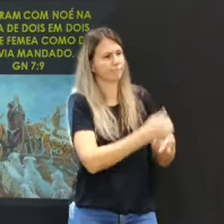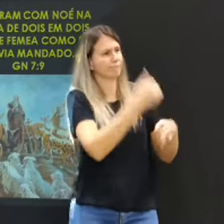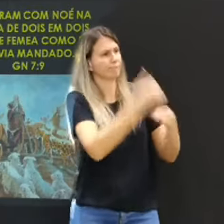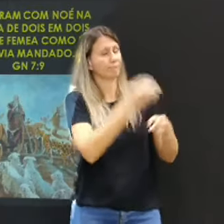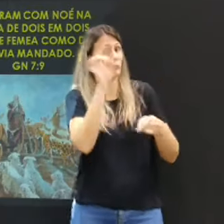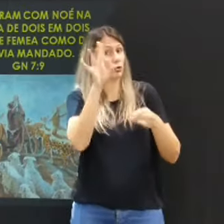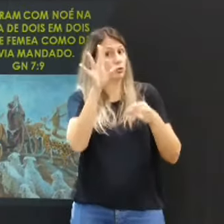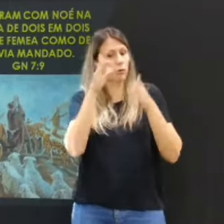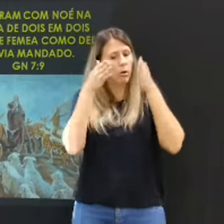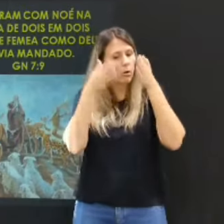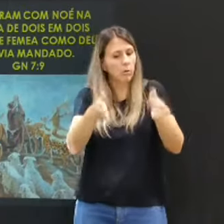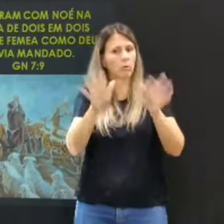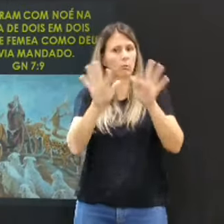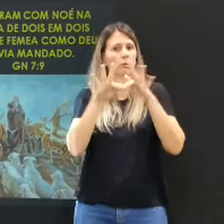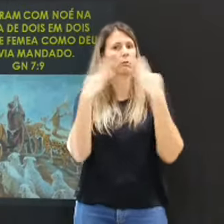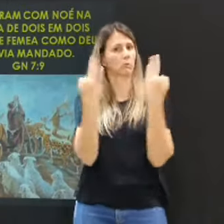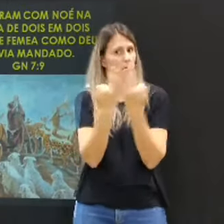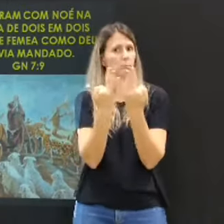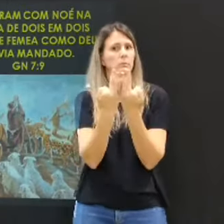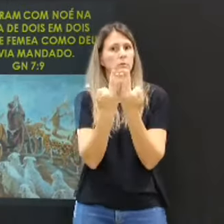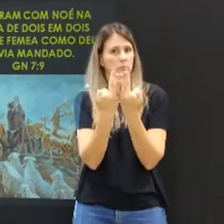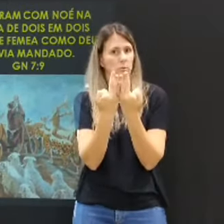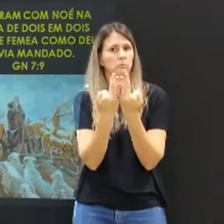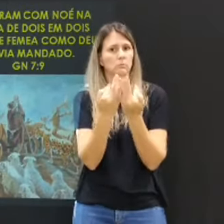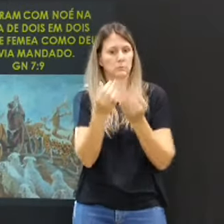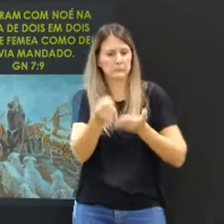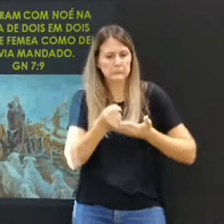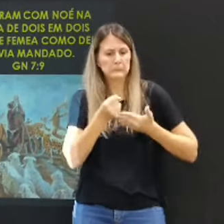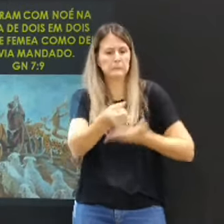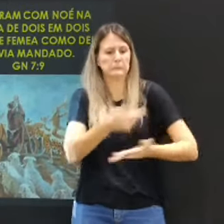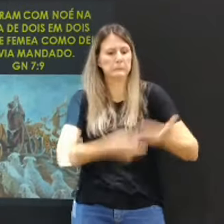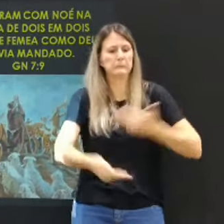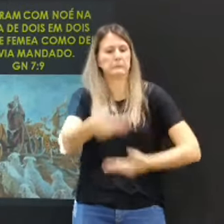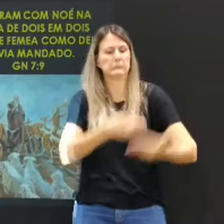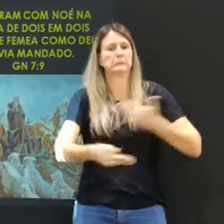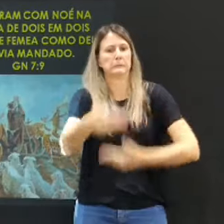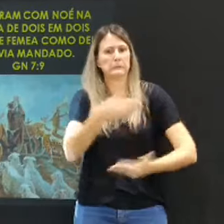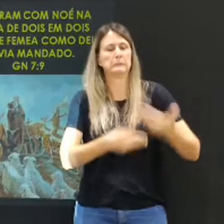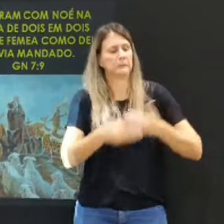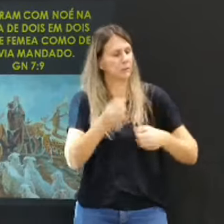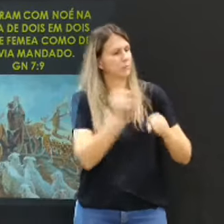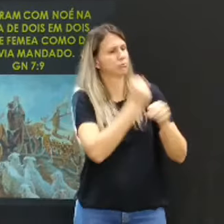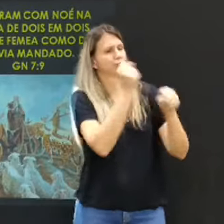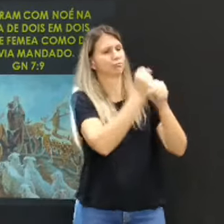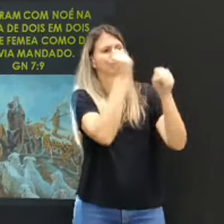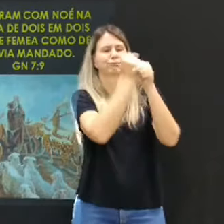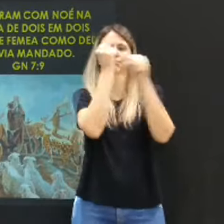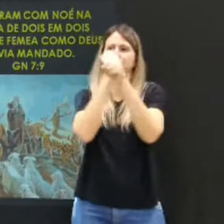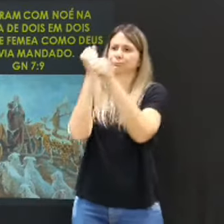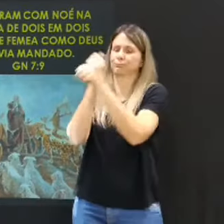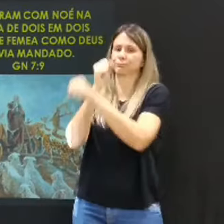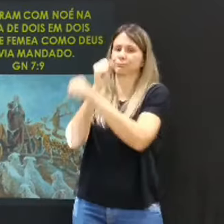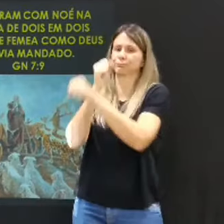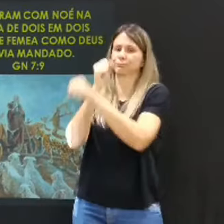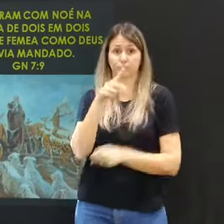obedeceu a Deus e construiu, juntamente com a sua família. A família fazia junto esse trabalho de construção